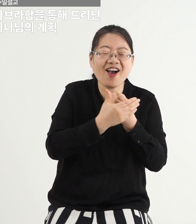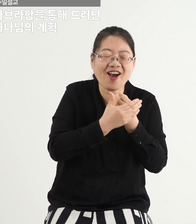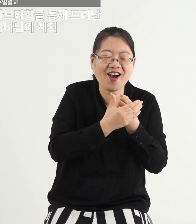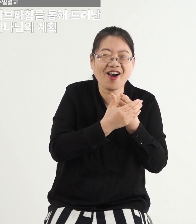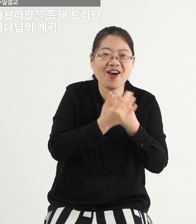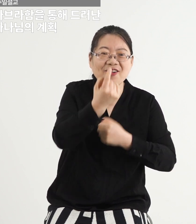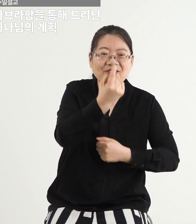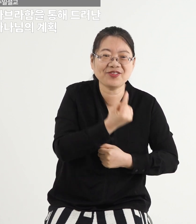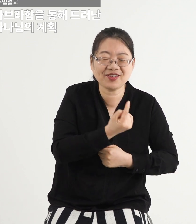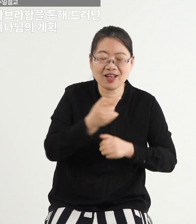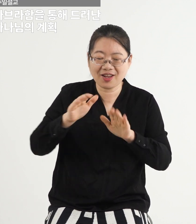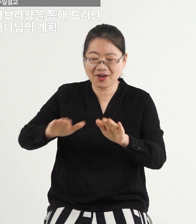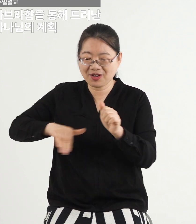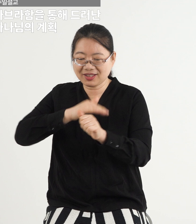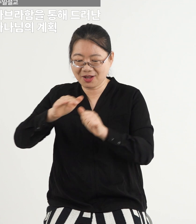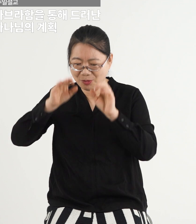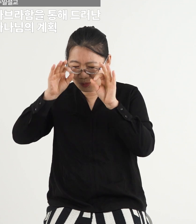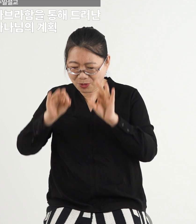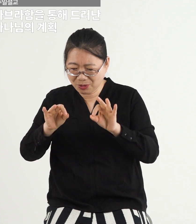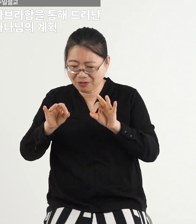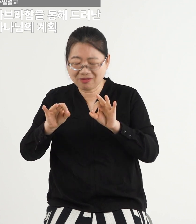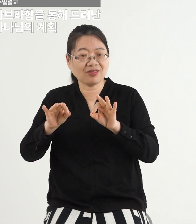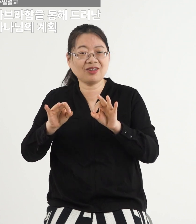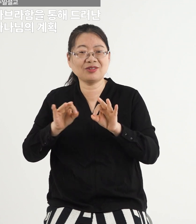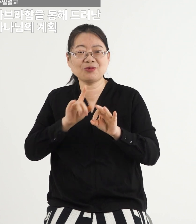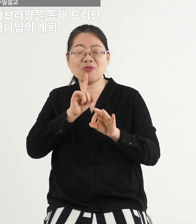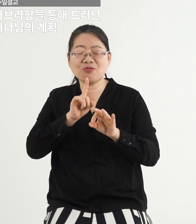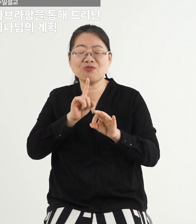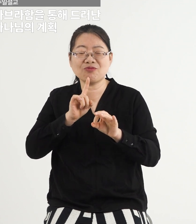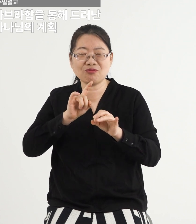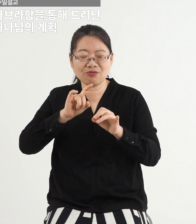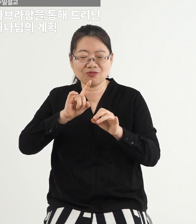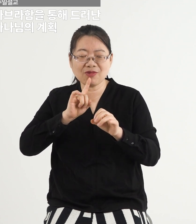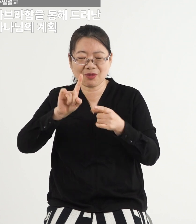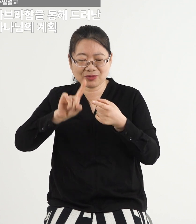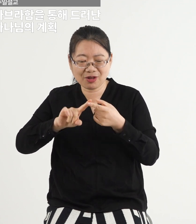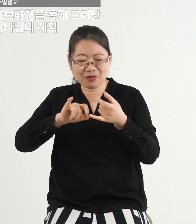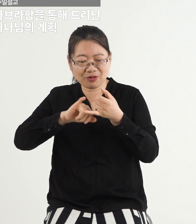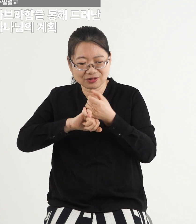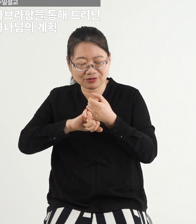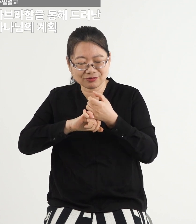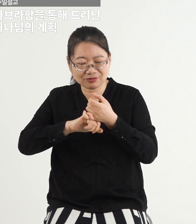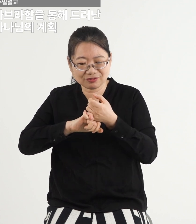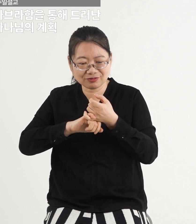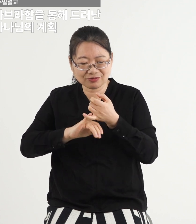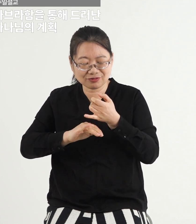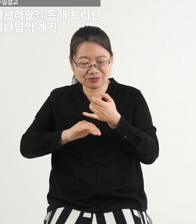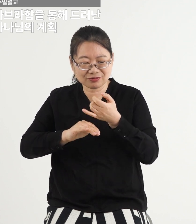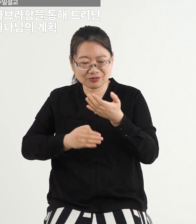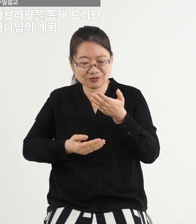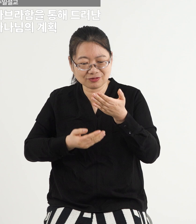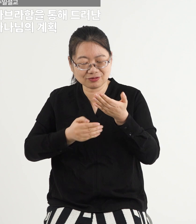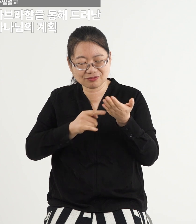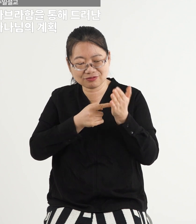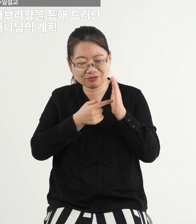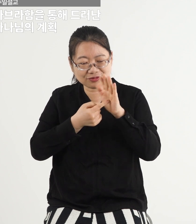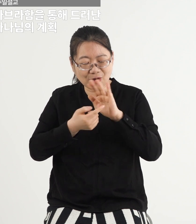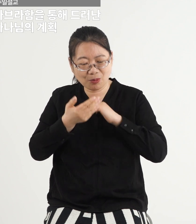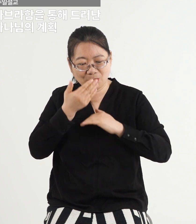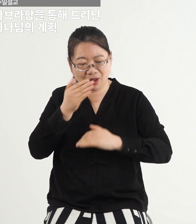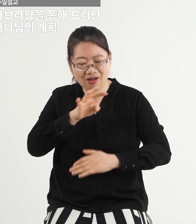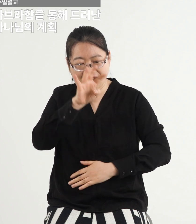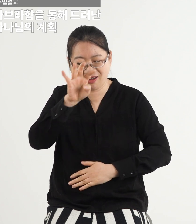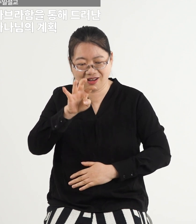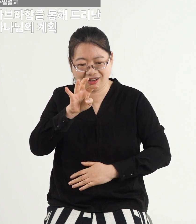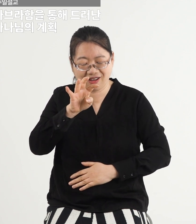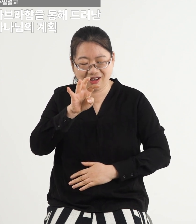아이고 이래가지고 뭐가 되겠나 싶은 게 매일 반복되는. 그런데